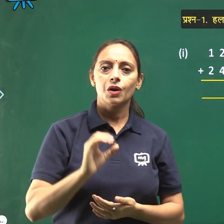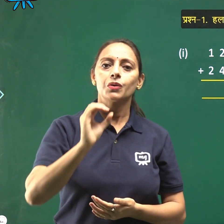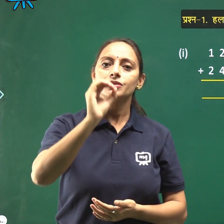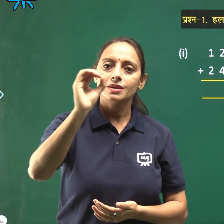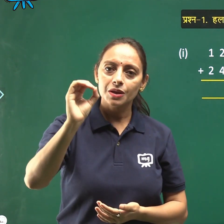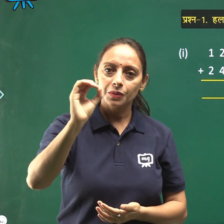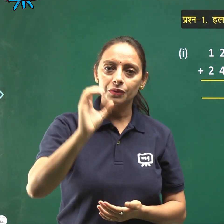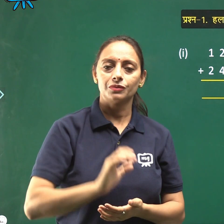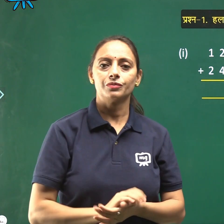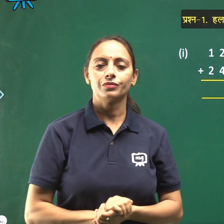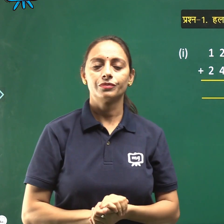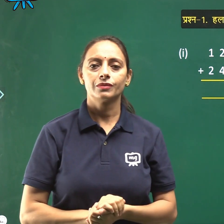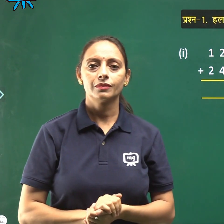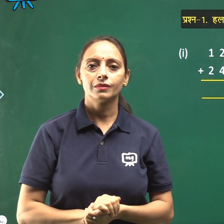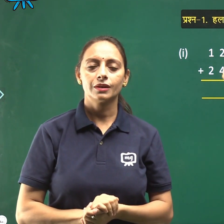0।